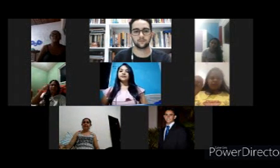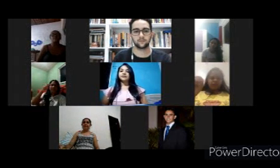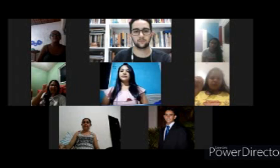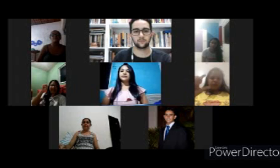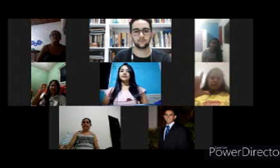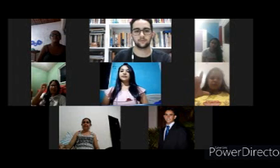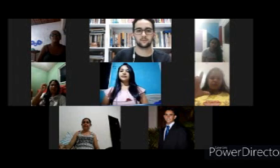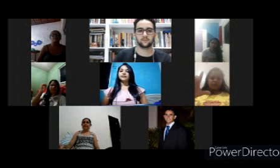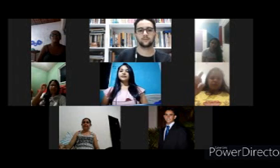Jane. É de Jane.